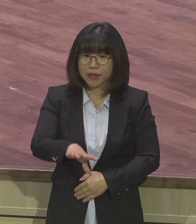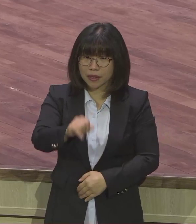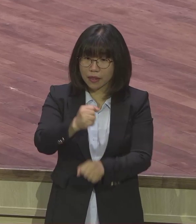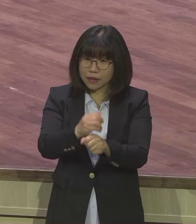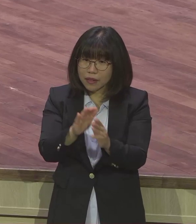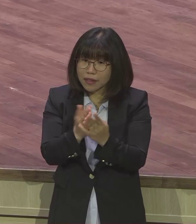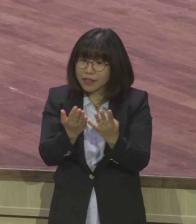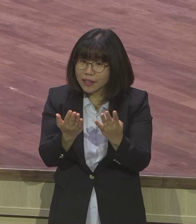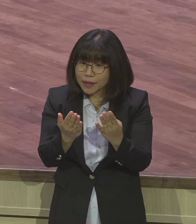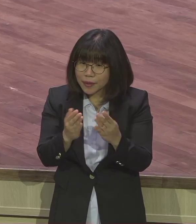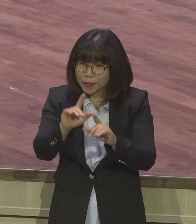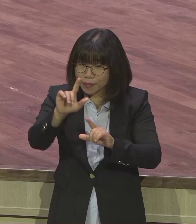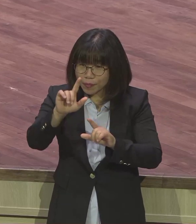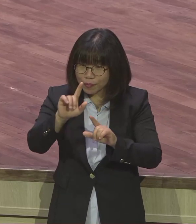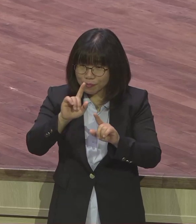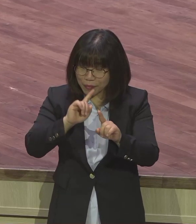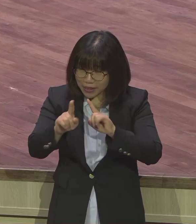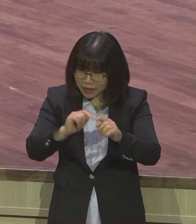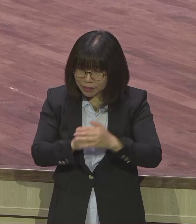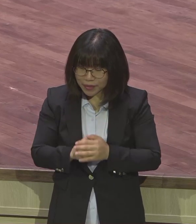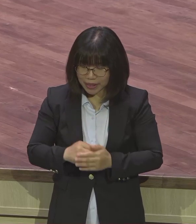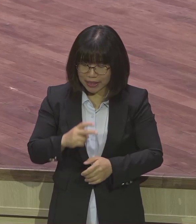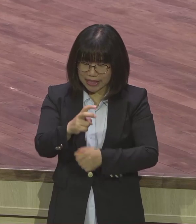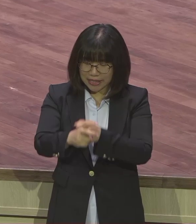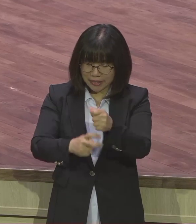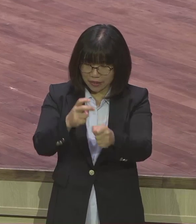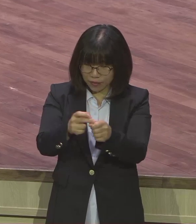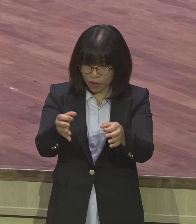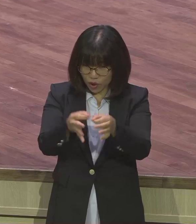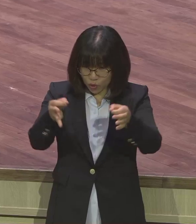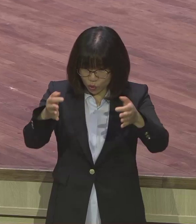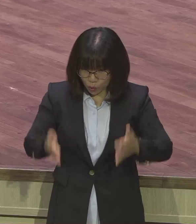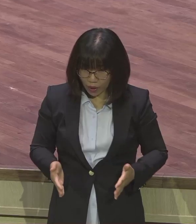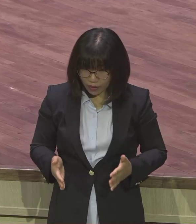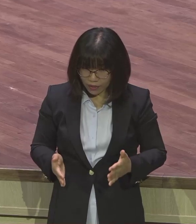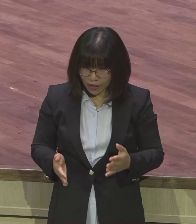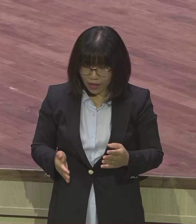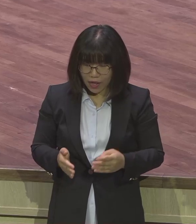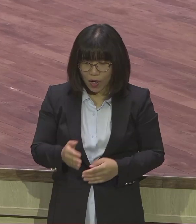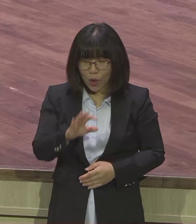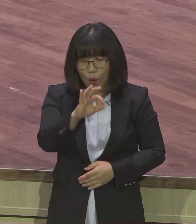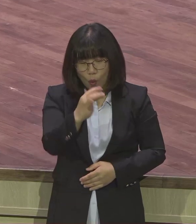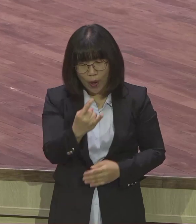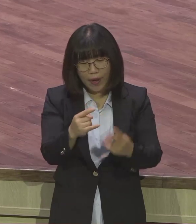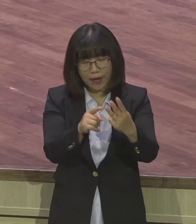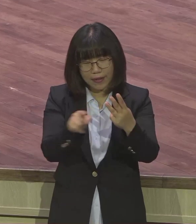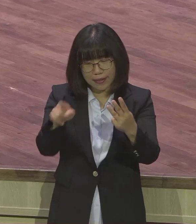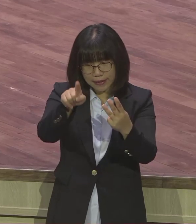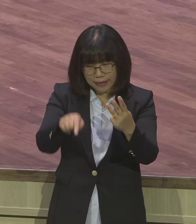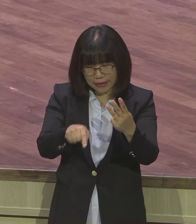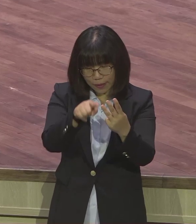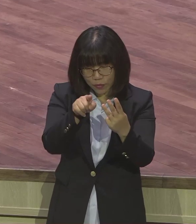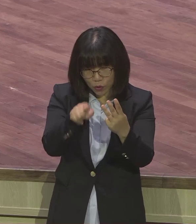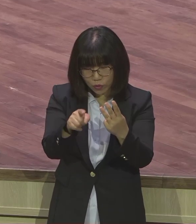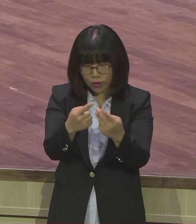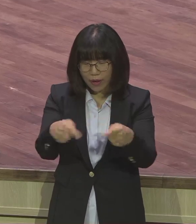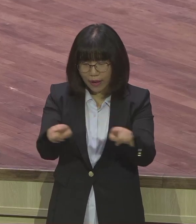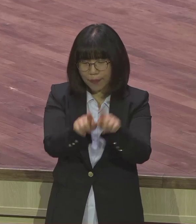38절 40절에 내가 이 20년을 외삼촌과 함께 하였거니와